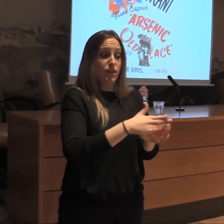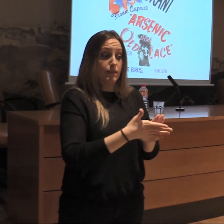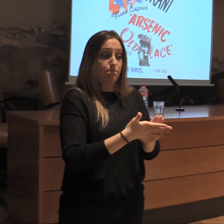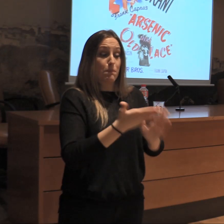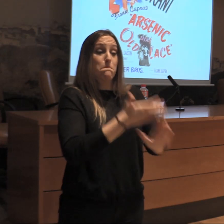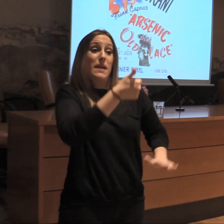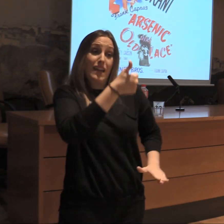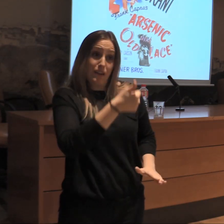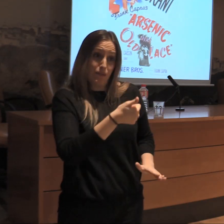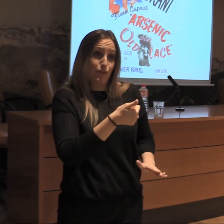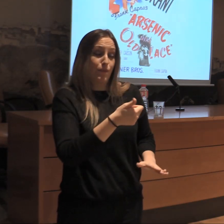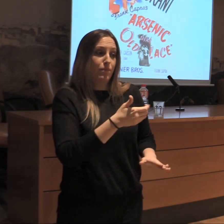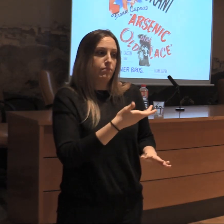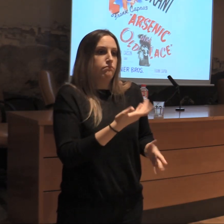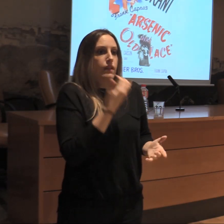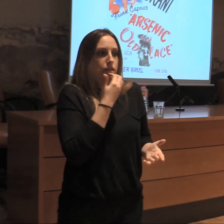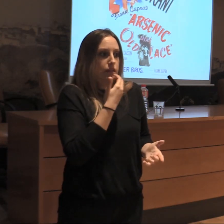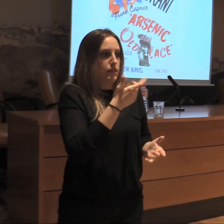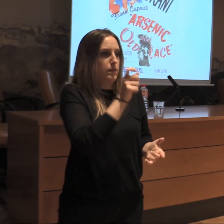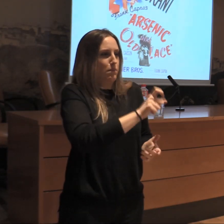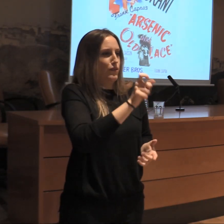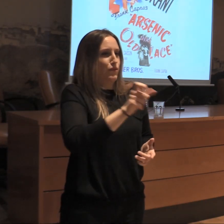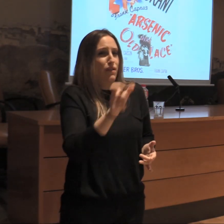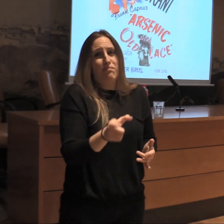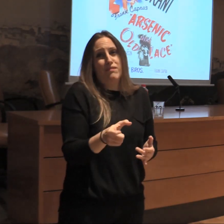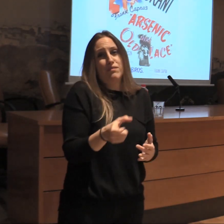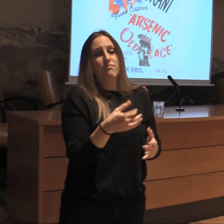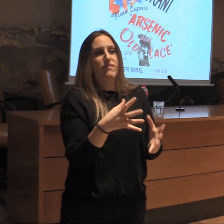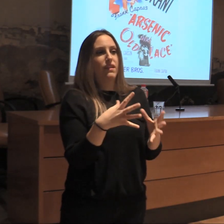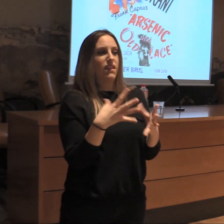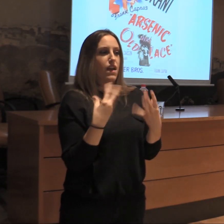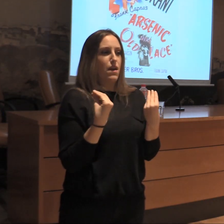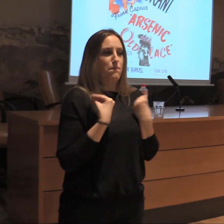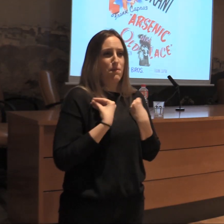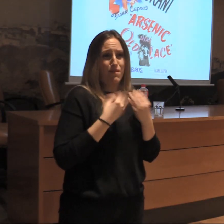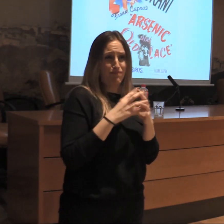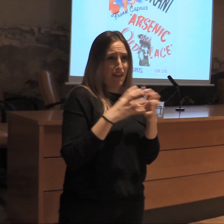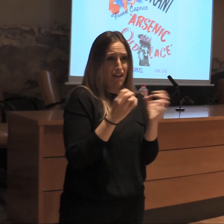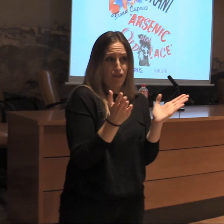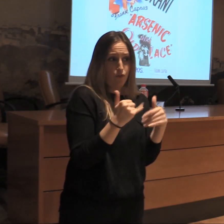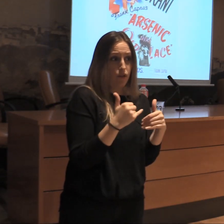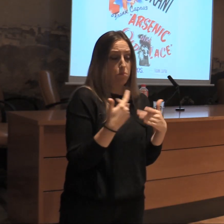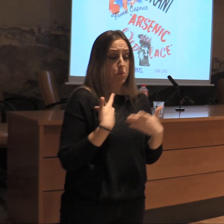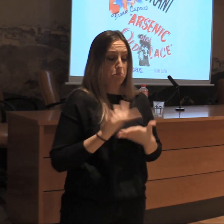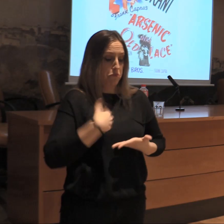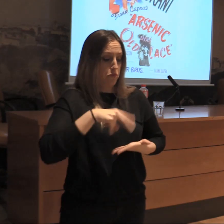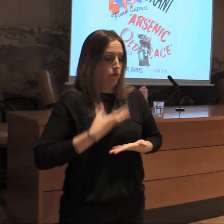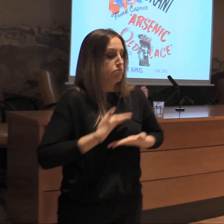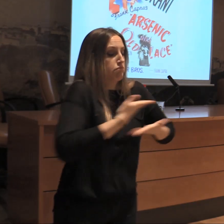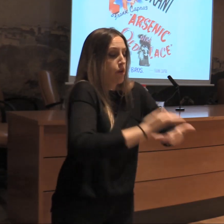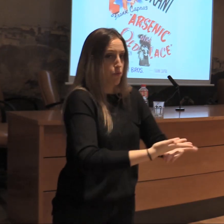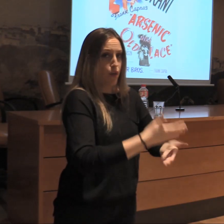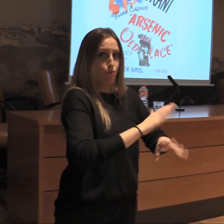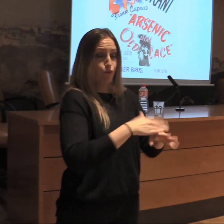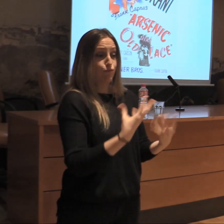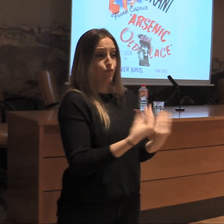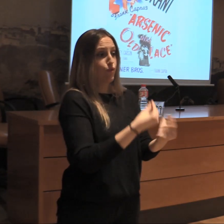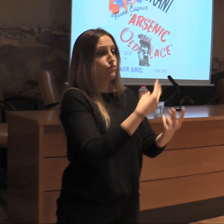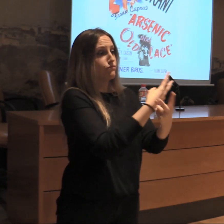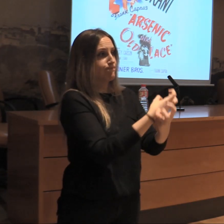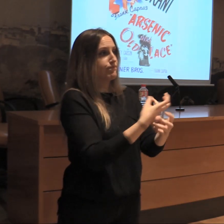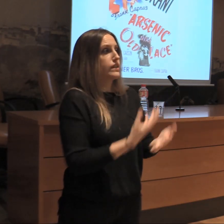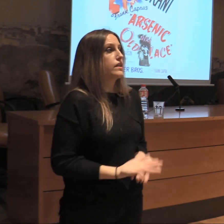personas pues que aparentemente pues no tenían muchas ganas de vivir. Entonces, vamos a tomar el arsénico como